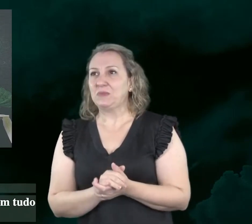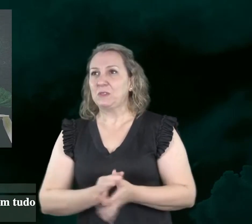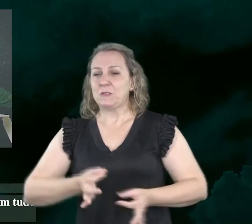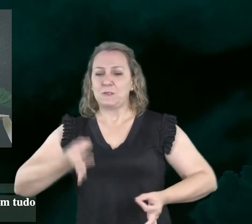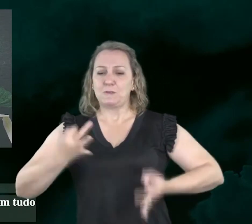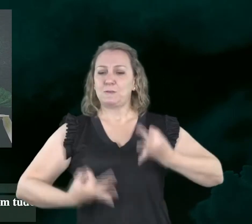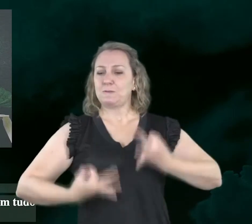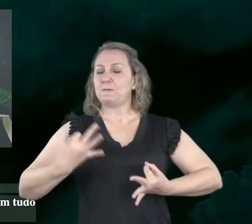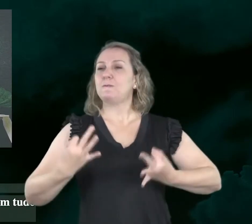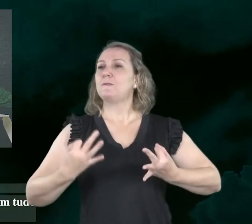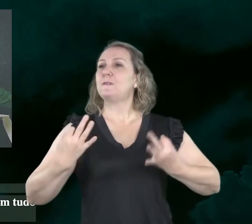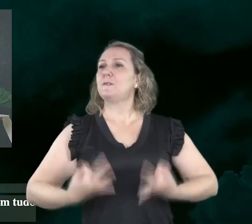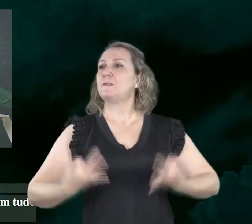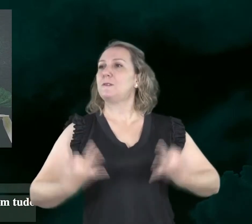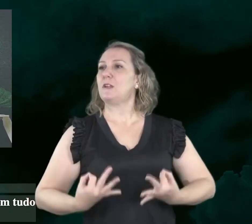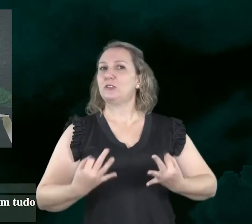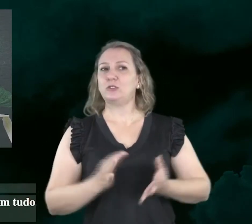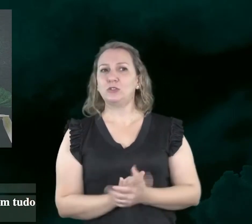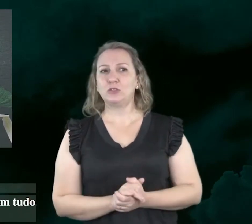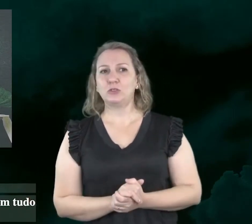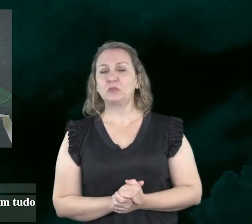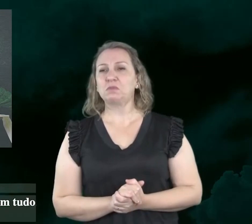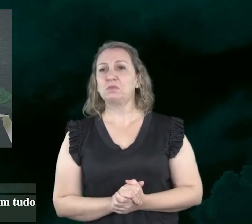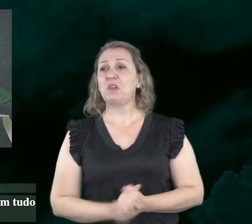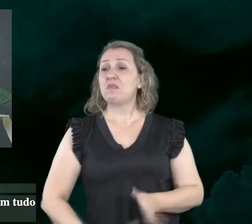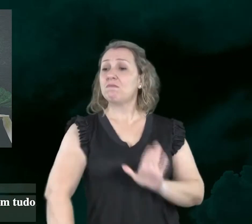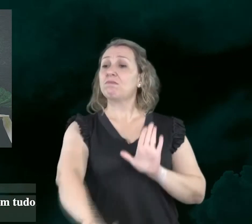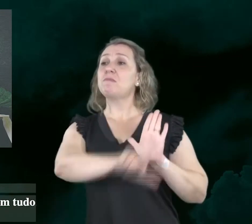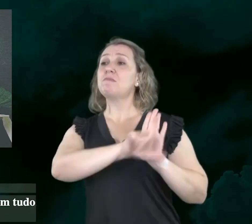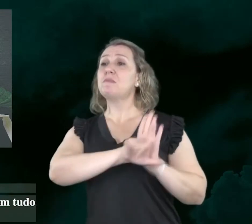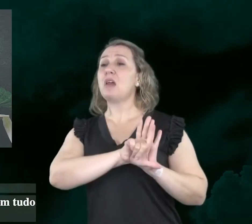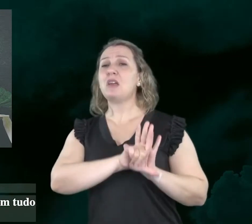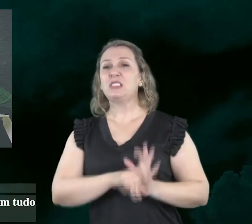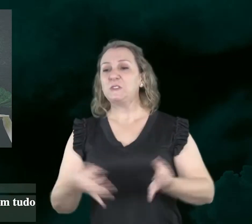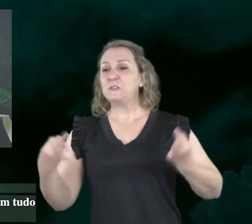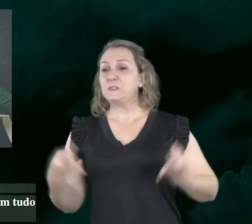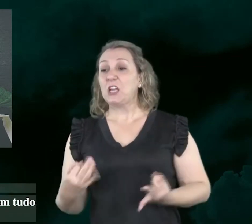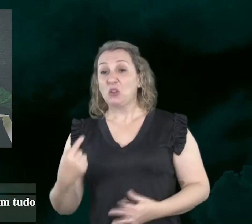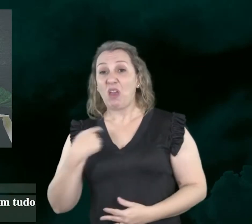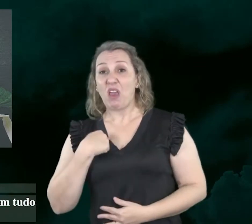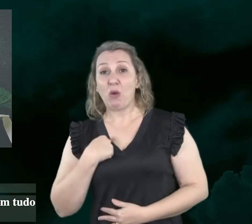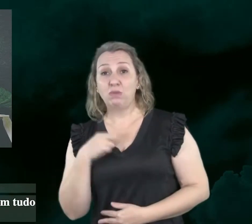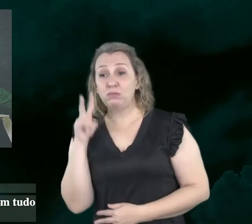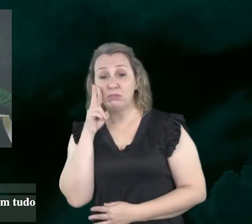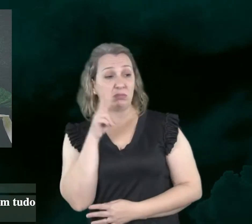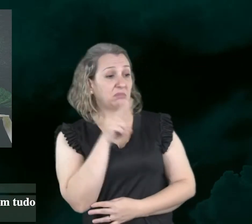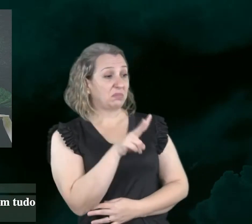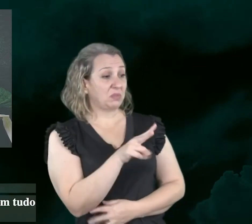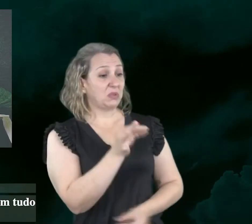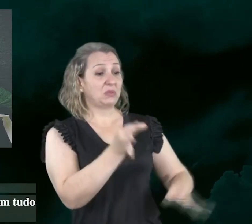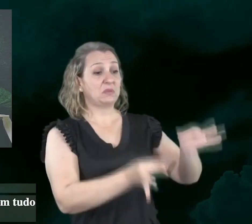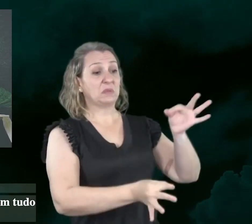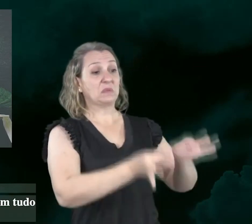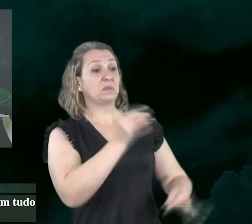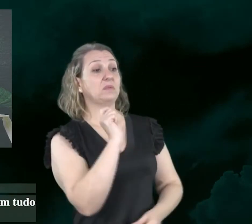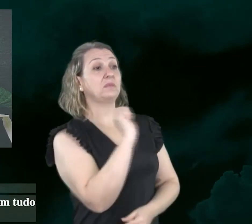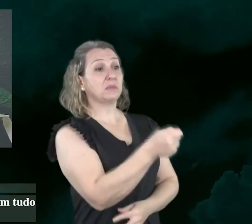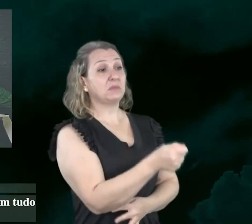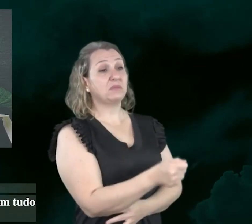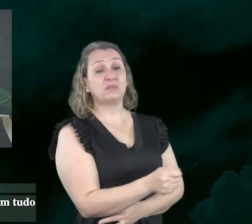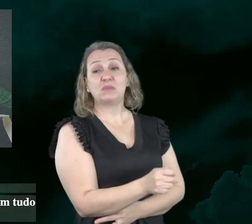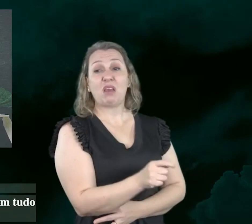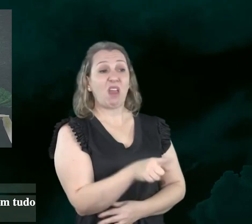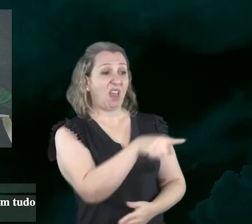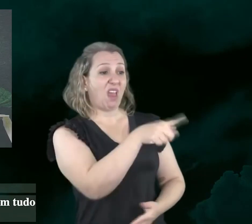isso. Né? Você começa a condenar os outros, julga os outros com a sua régua da verdade que não é a